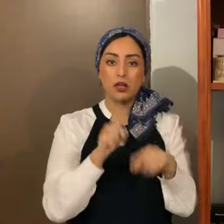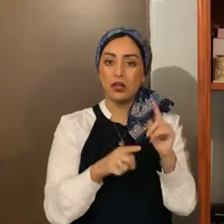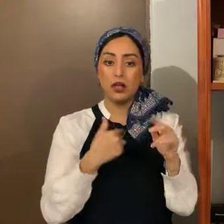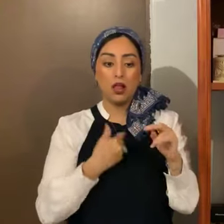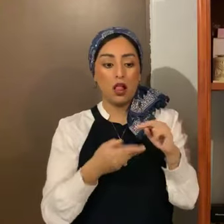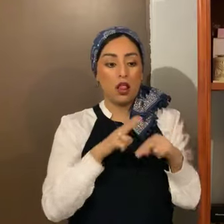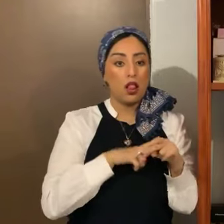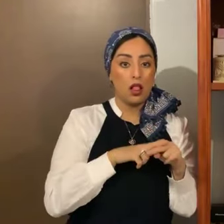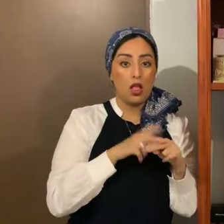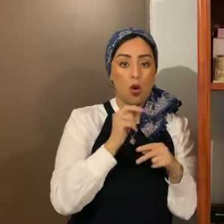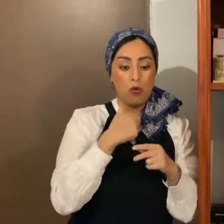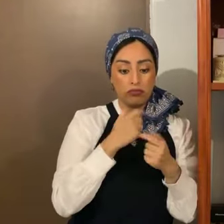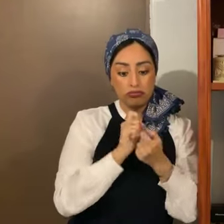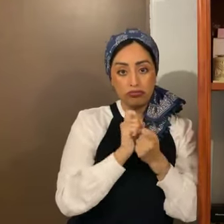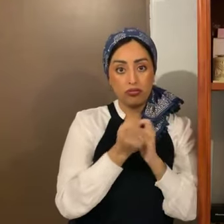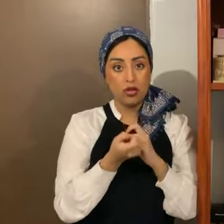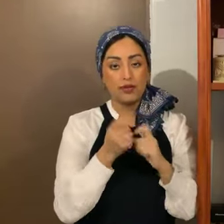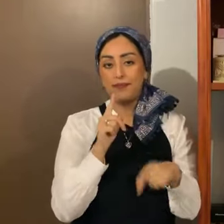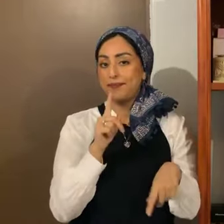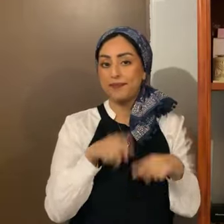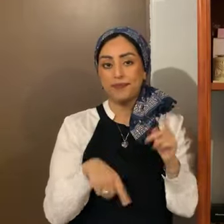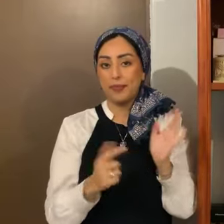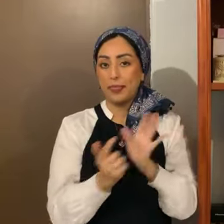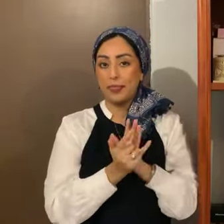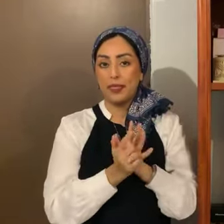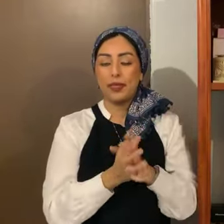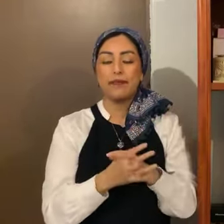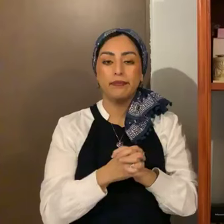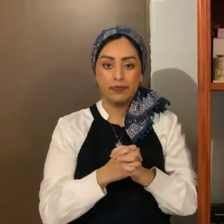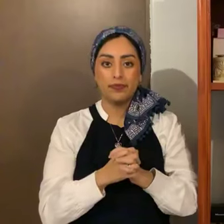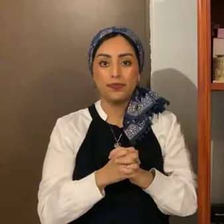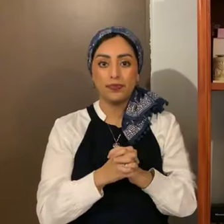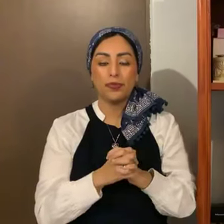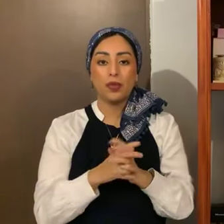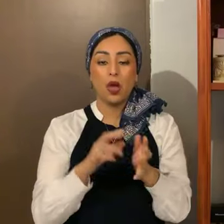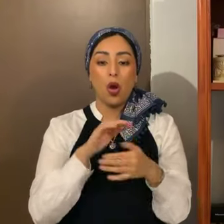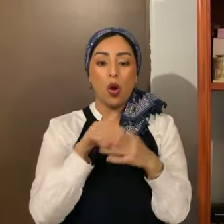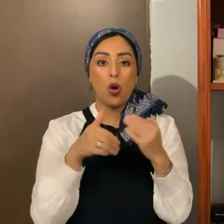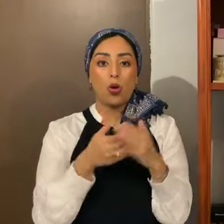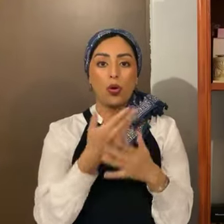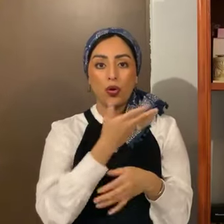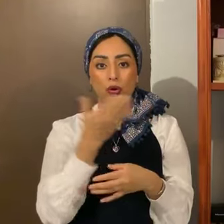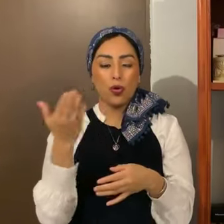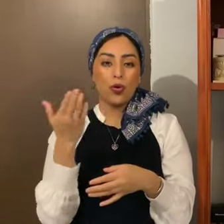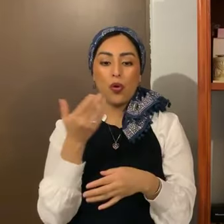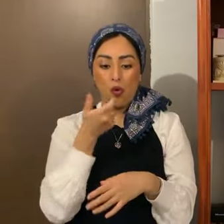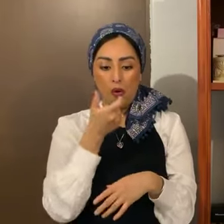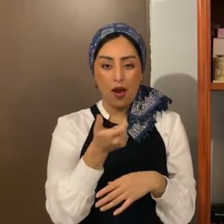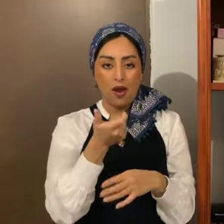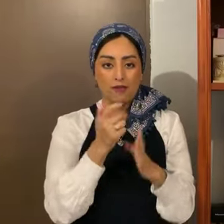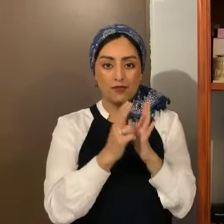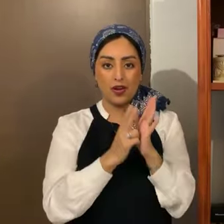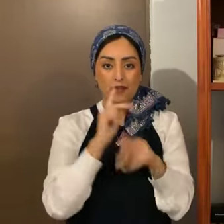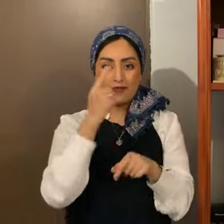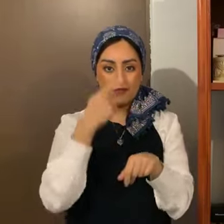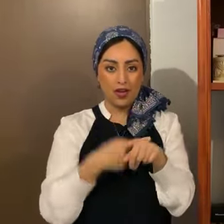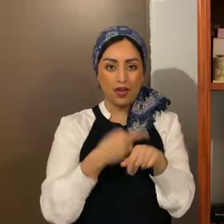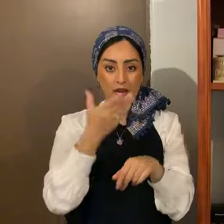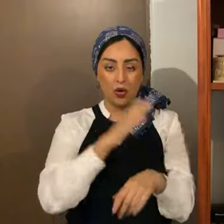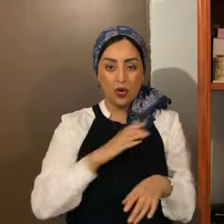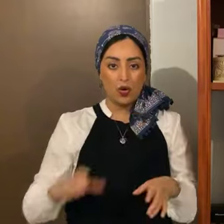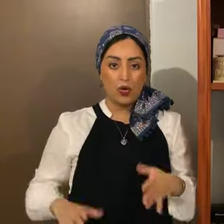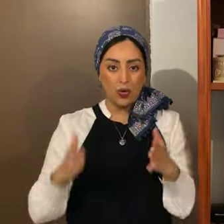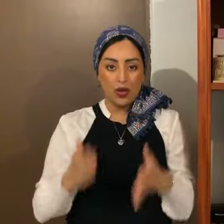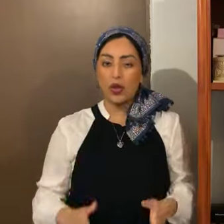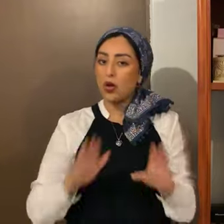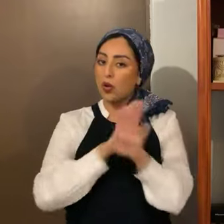creo. Está en Deuteronomio, en Apocalipsis. Entonces todos los que son amigos cristianos ya no sigan el